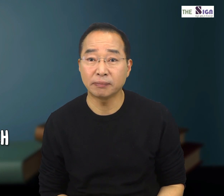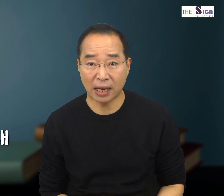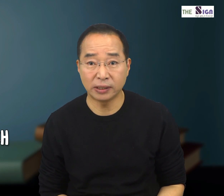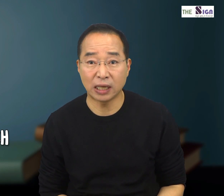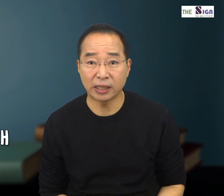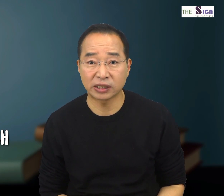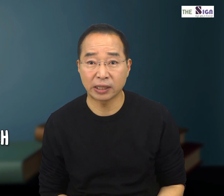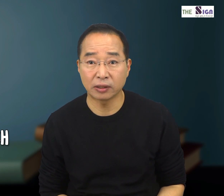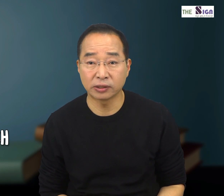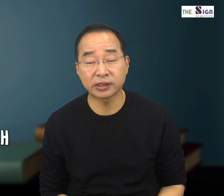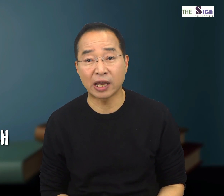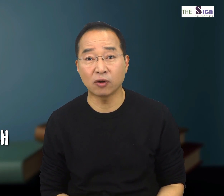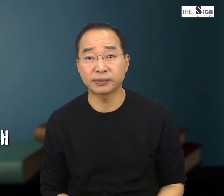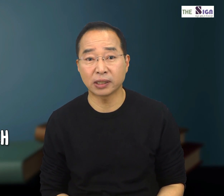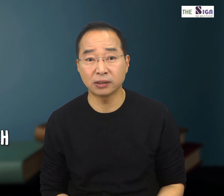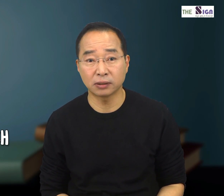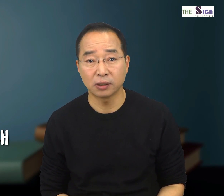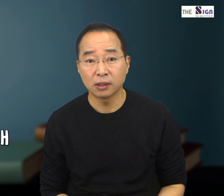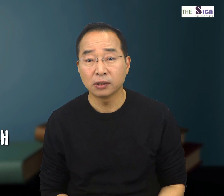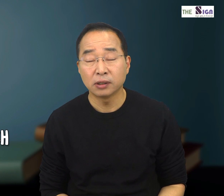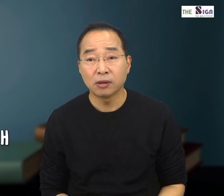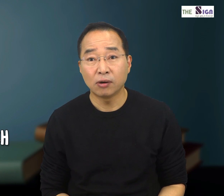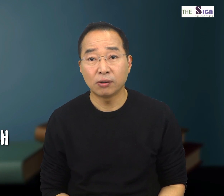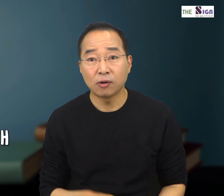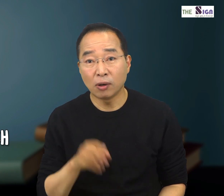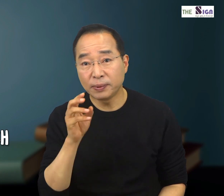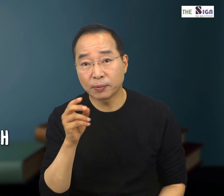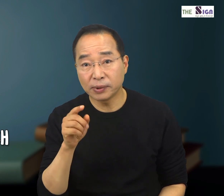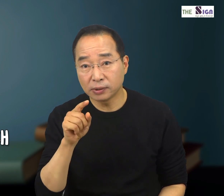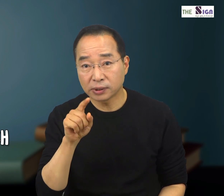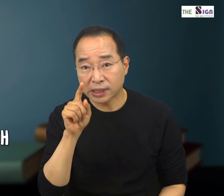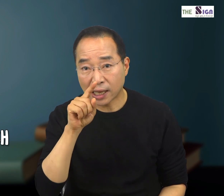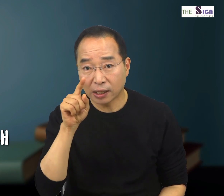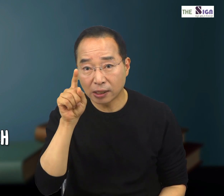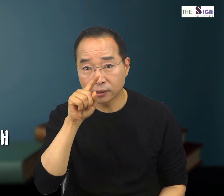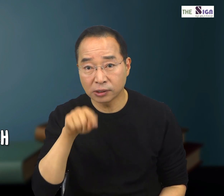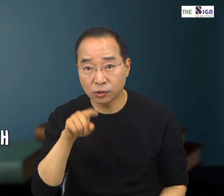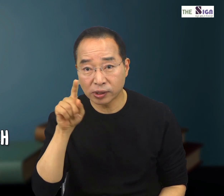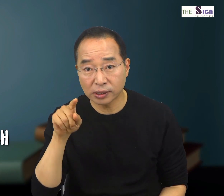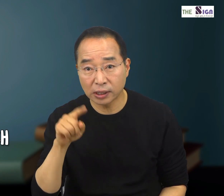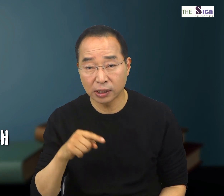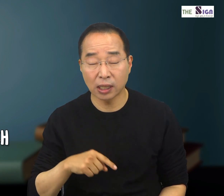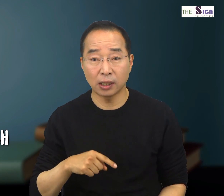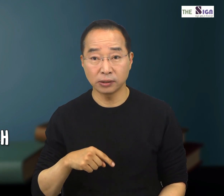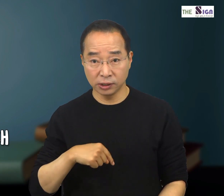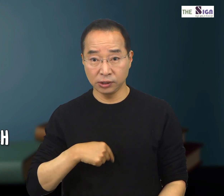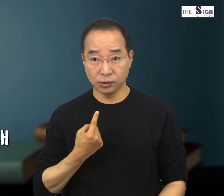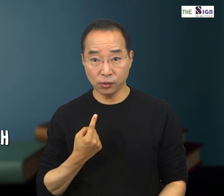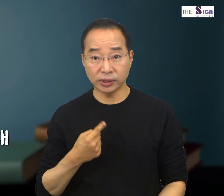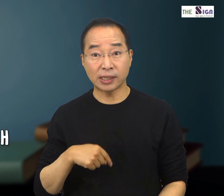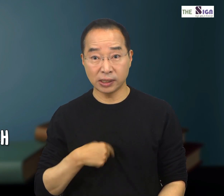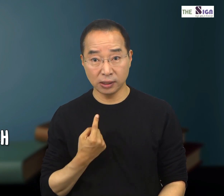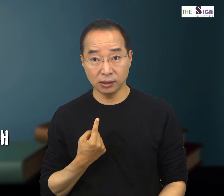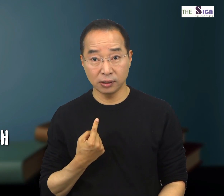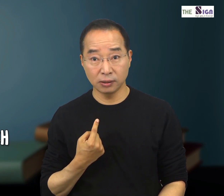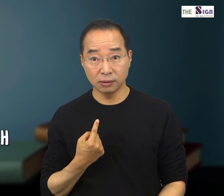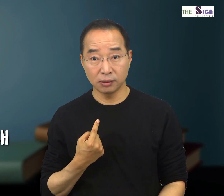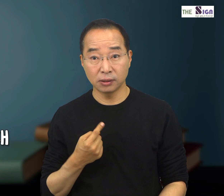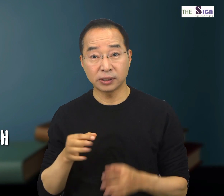많이 나왔잖아요. 그래서 자영업자는 얼핏 보면 자가 스스로 자자니까 스스로 자신